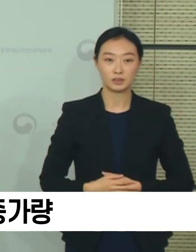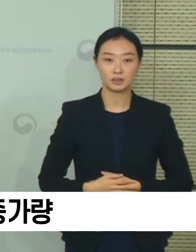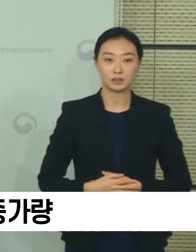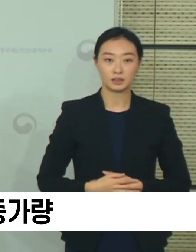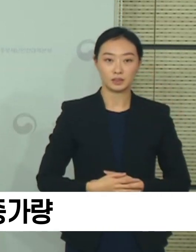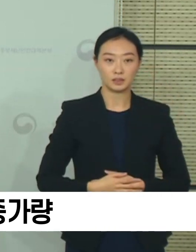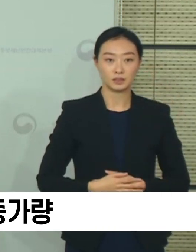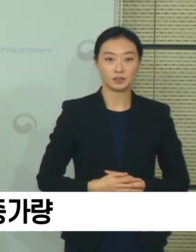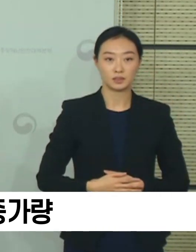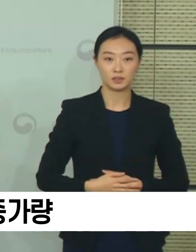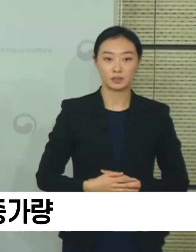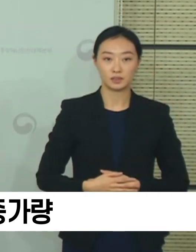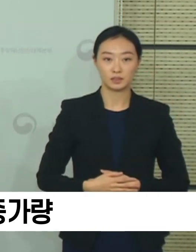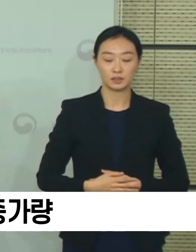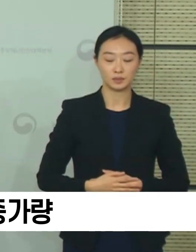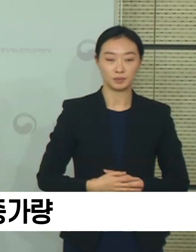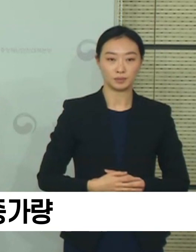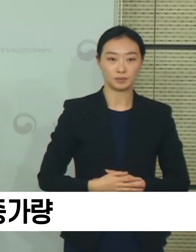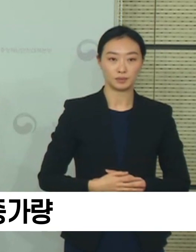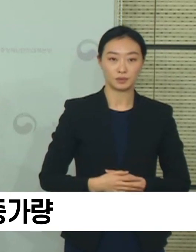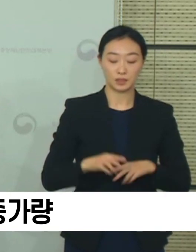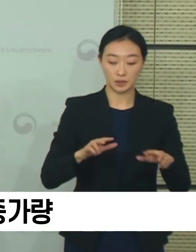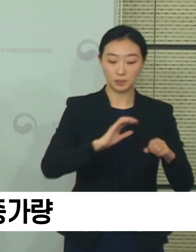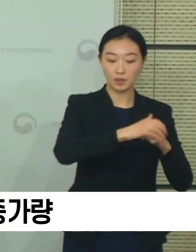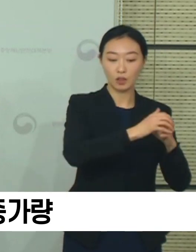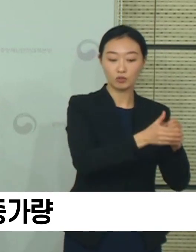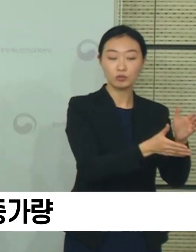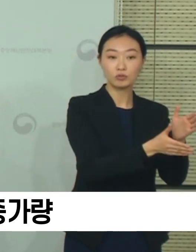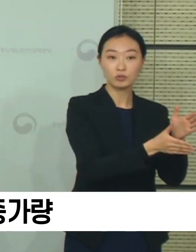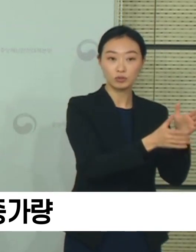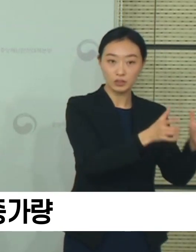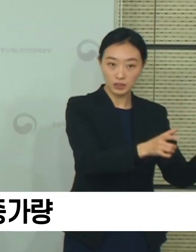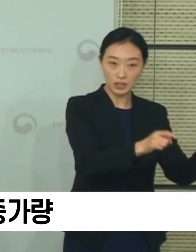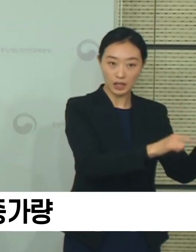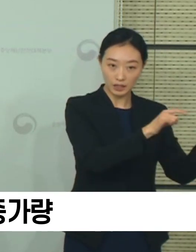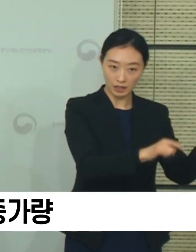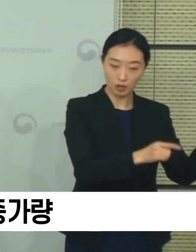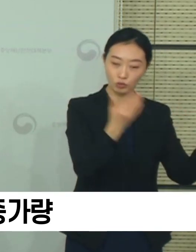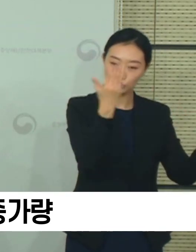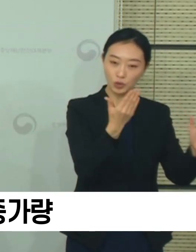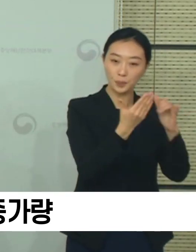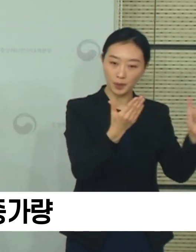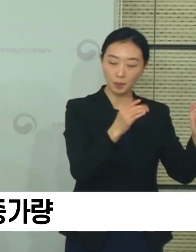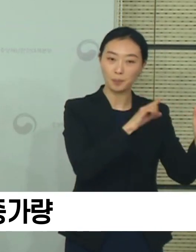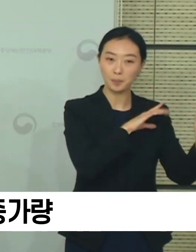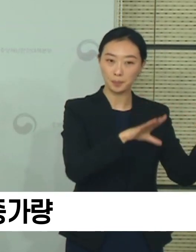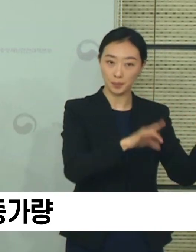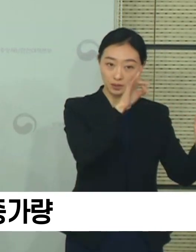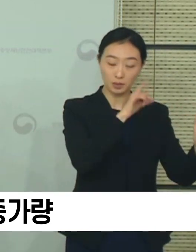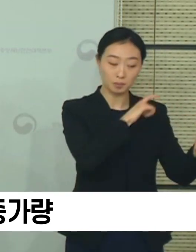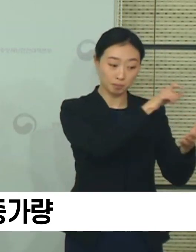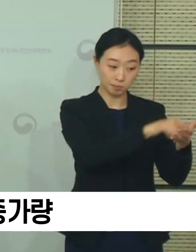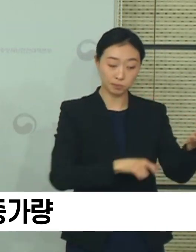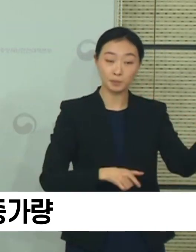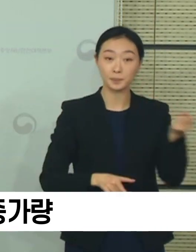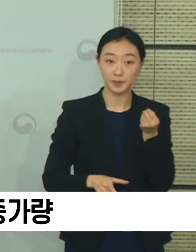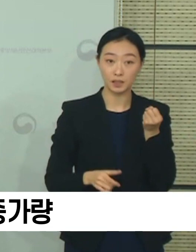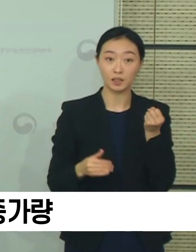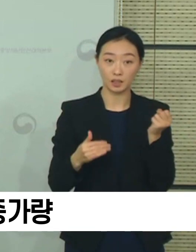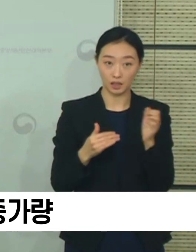현재 저희가 대구 지역에 대해서 먼저 9천여 명에 대한 명단은 입수를